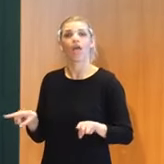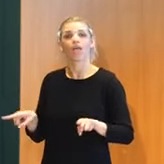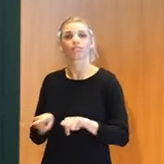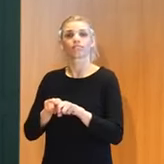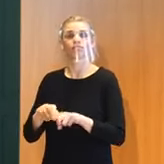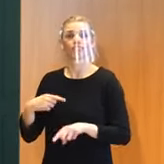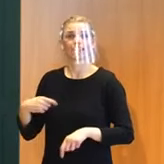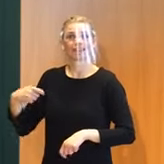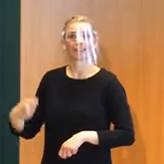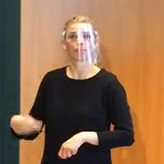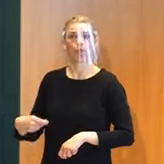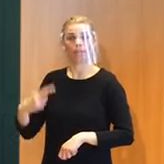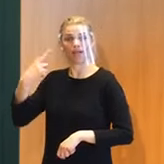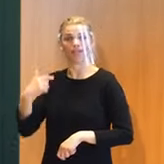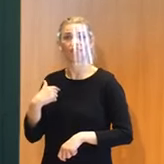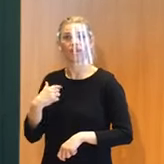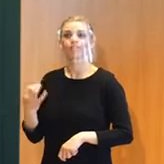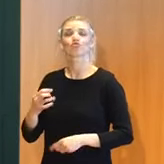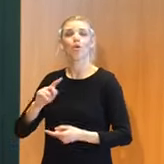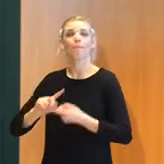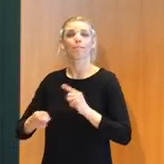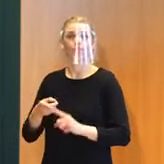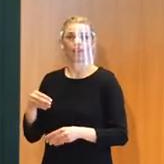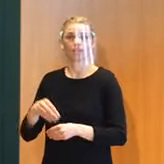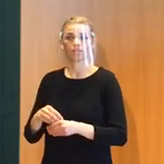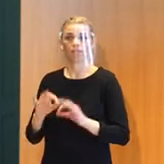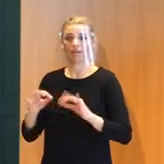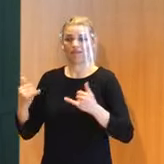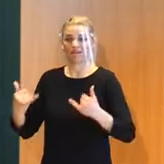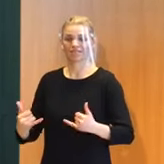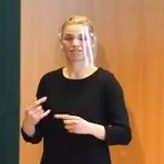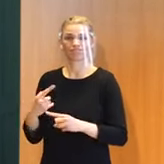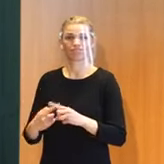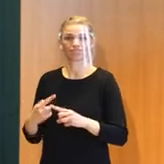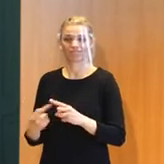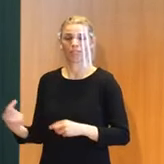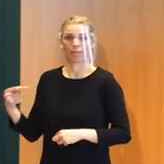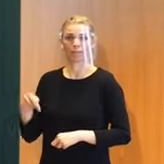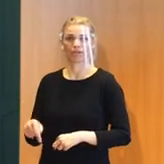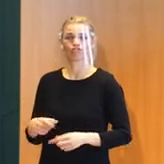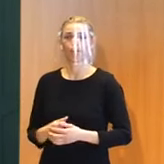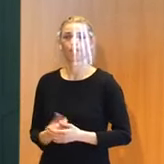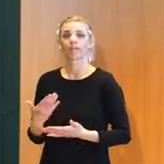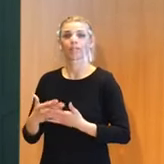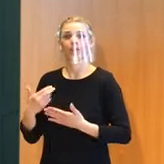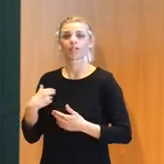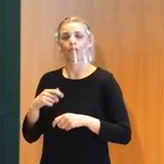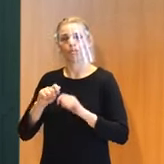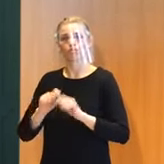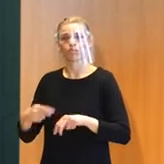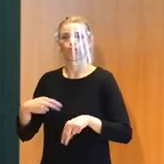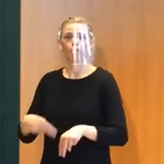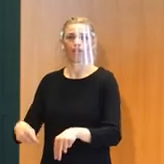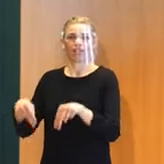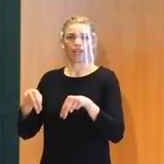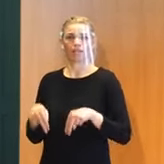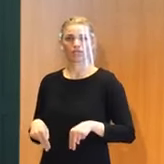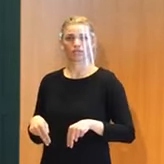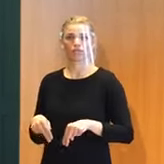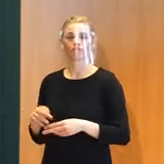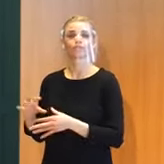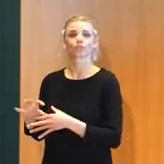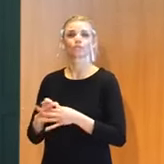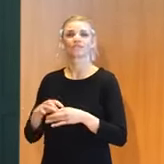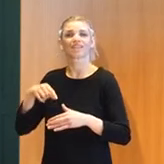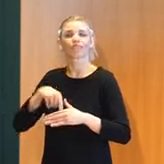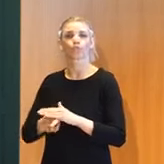ako diplomat viem, čo politika znamená a ten moment prišiel teraz. Preto som sa rozhodol podať demisiu v reakcii na